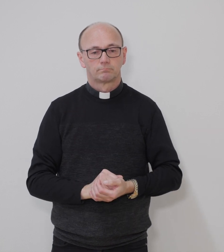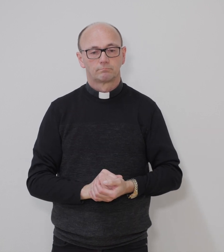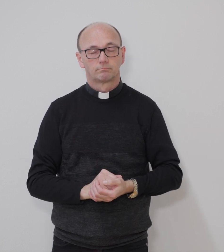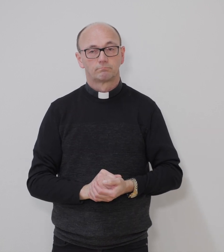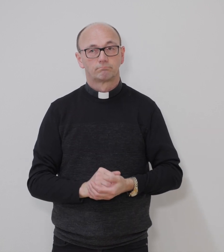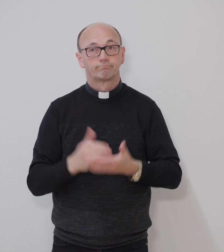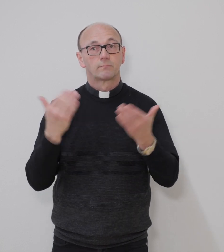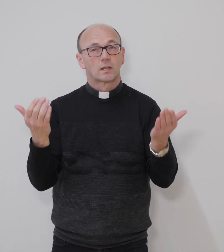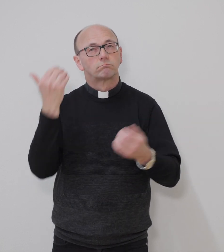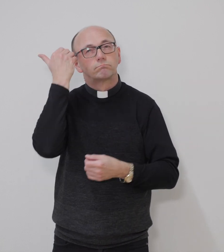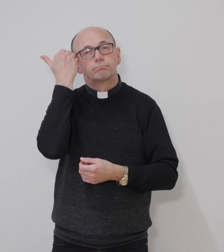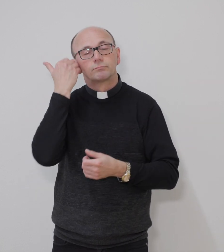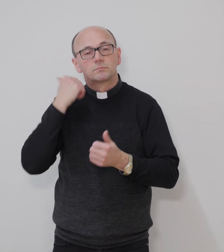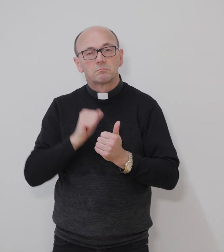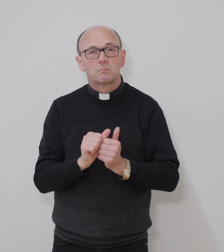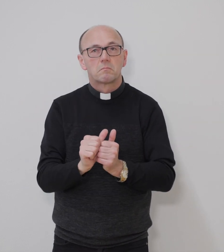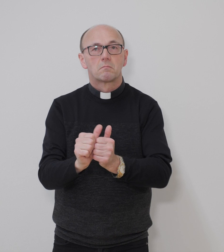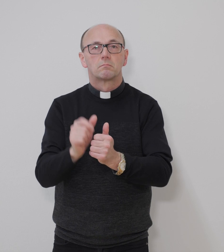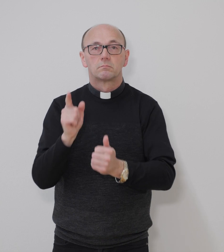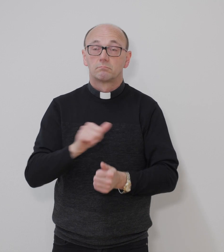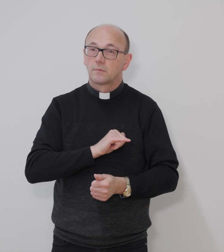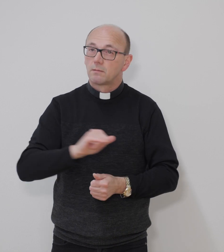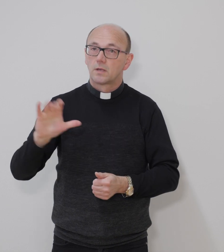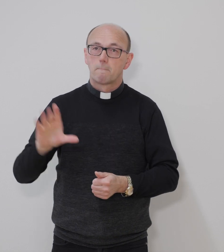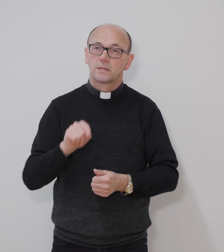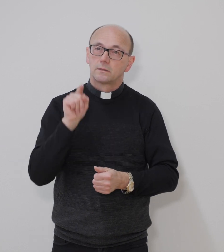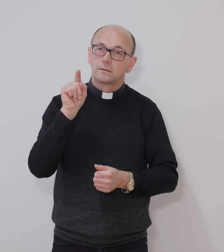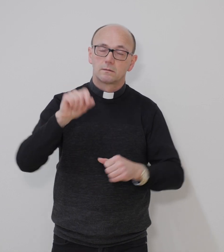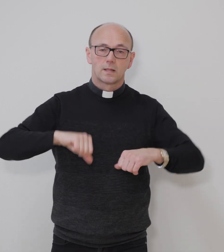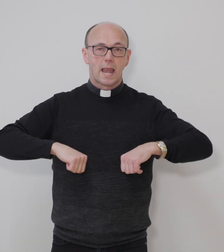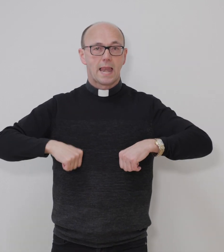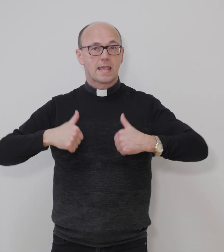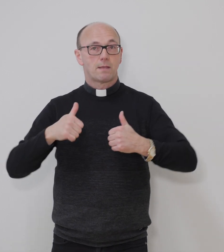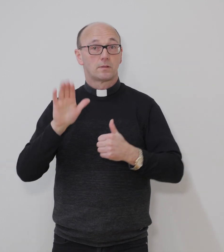leben und in das Reich deines Vaters gelangen. Amen.